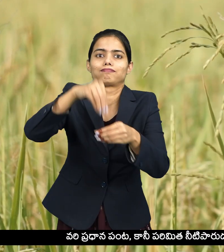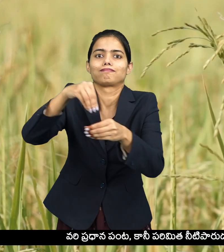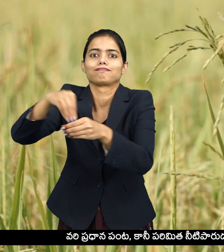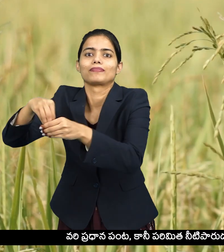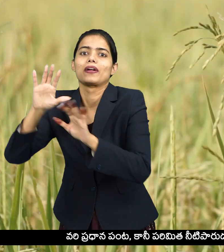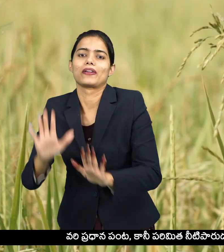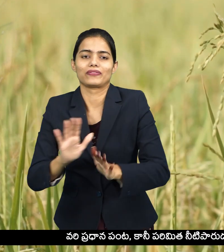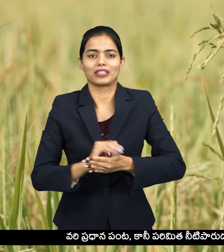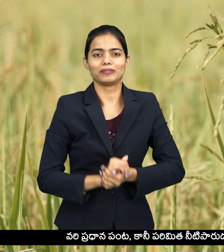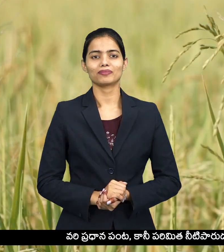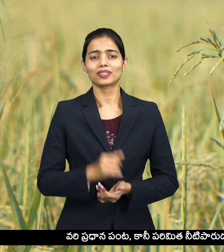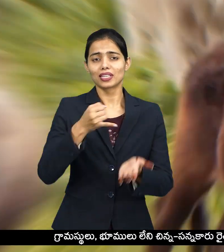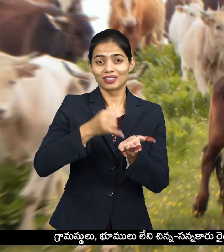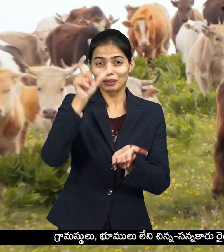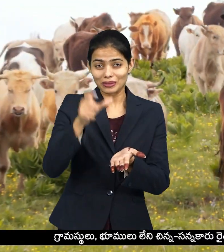ఆధారపడతారు.